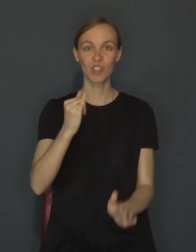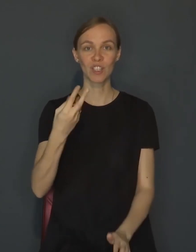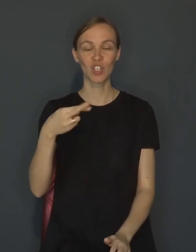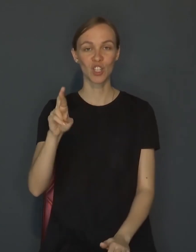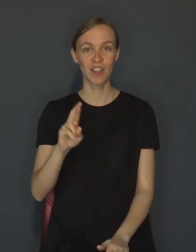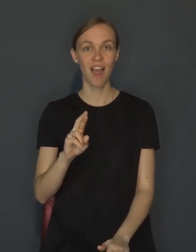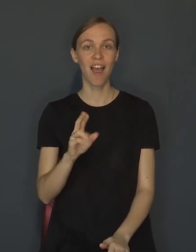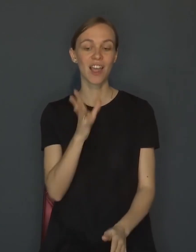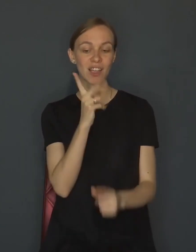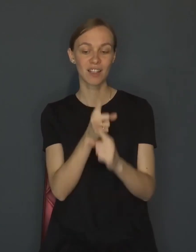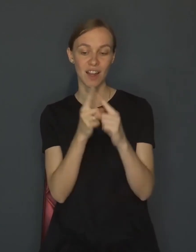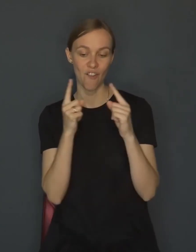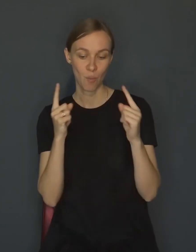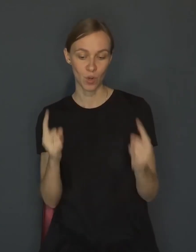тижнів.